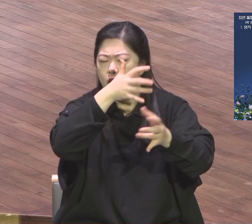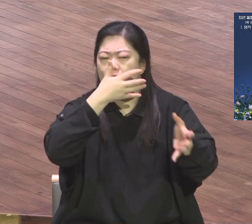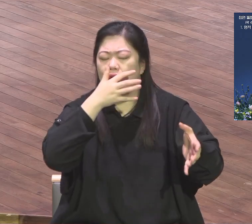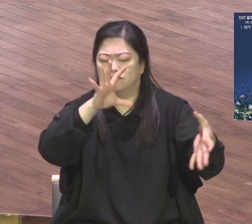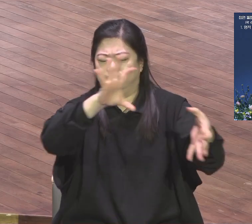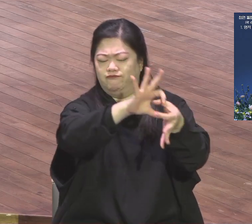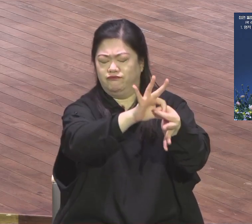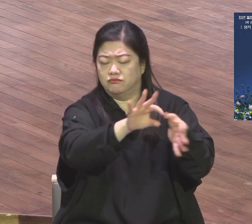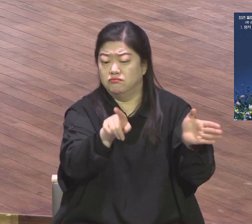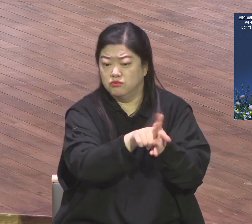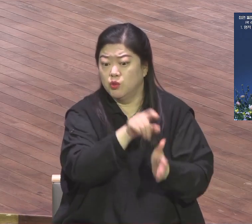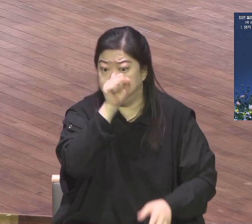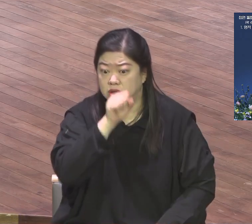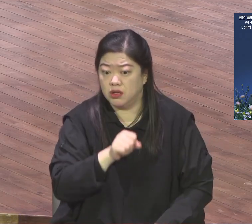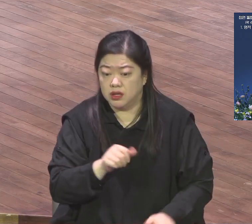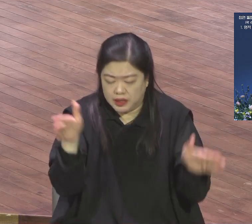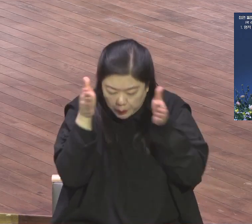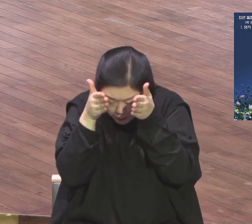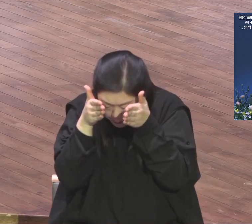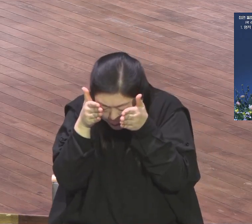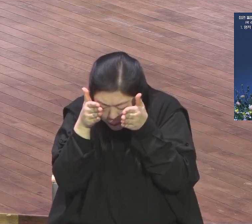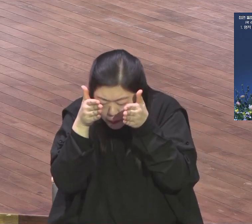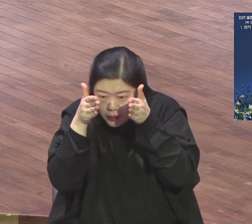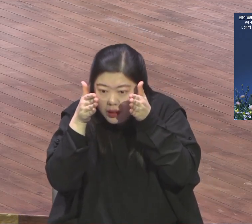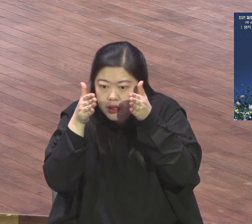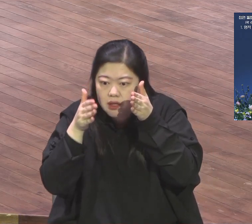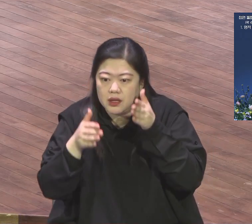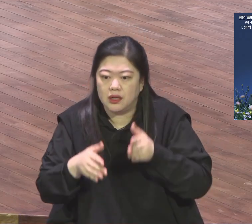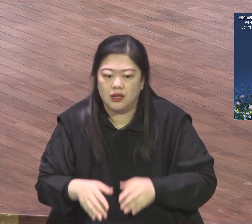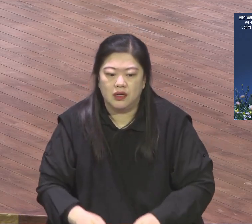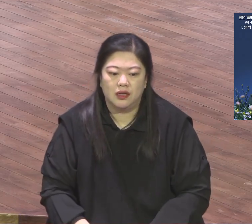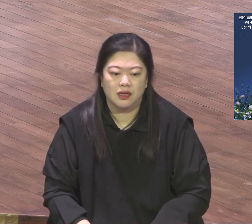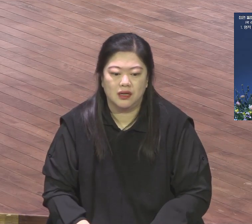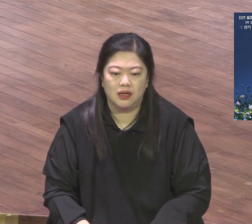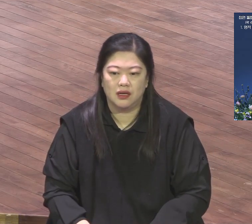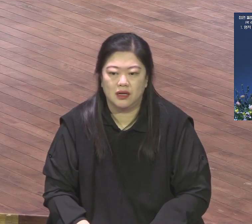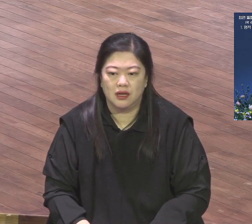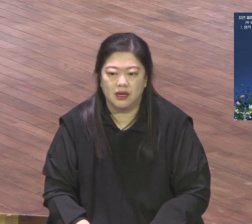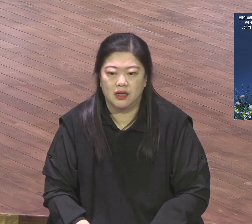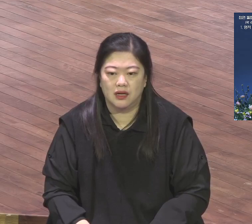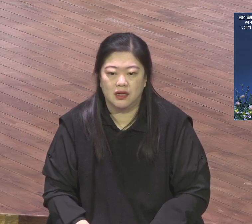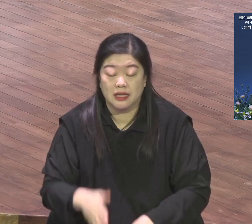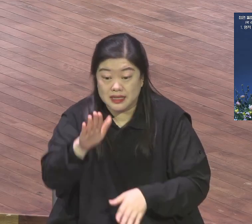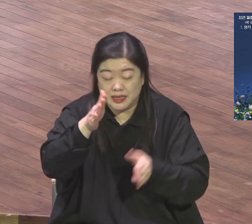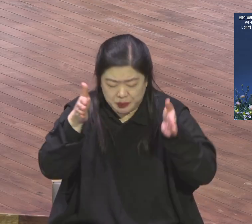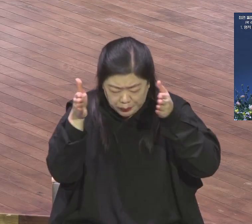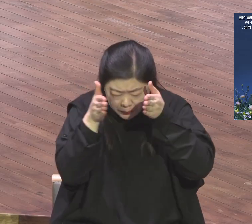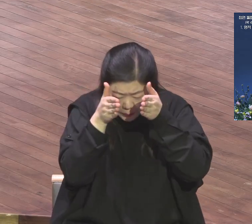아니면 않을수록 어떻게요? 손해를 많이 본다는 사실을 기억해야 돼요.